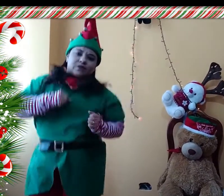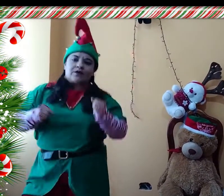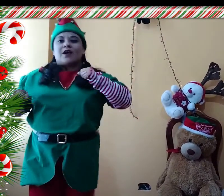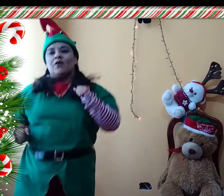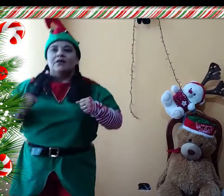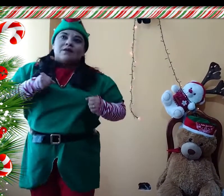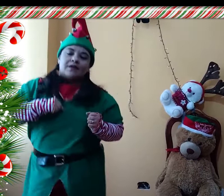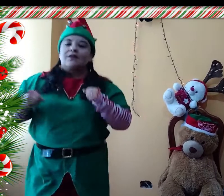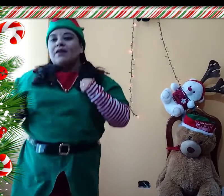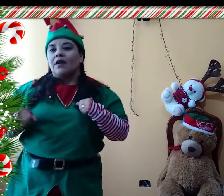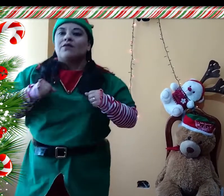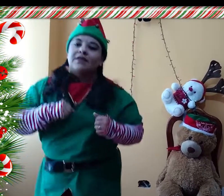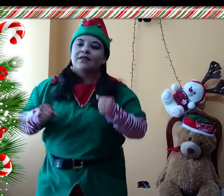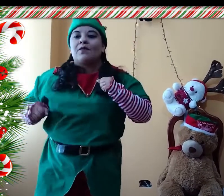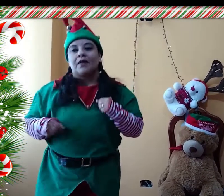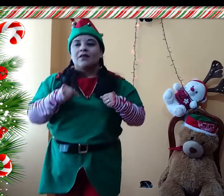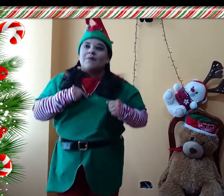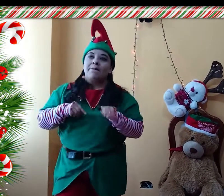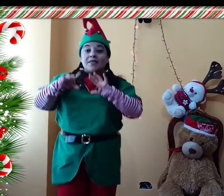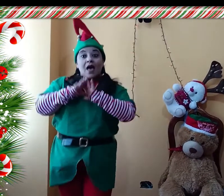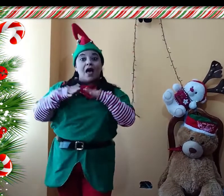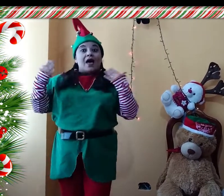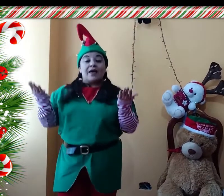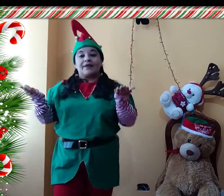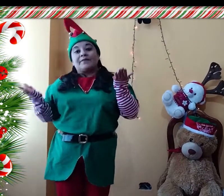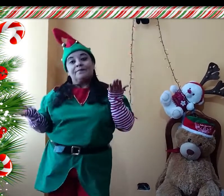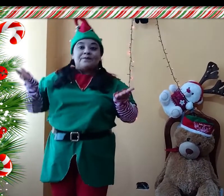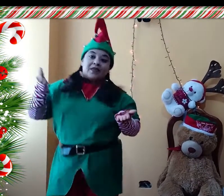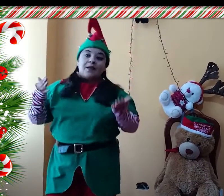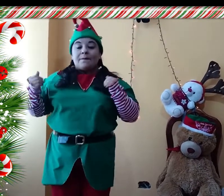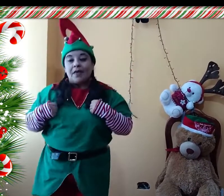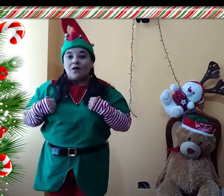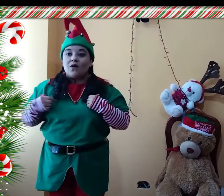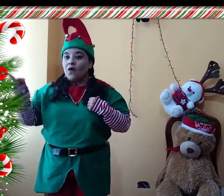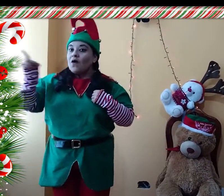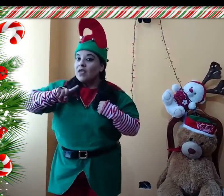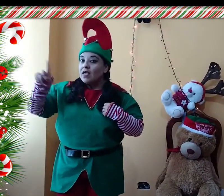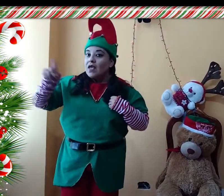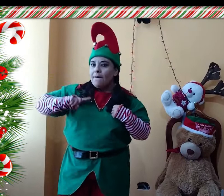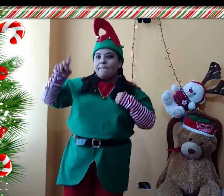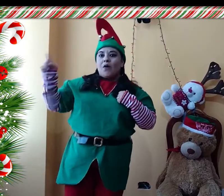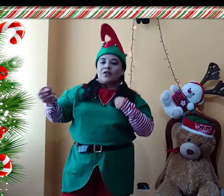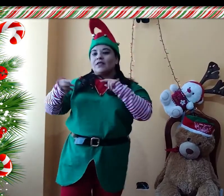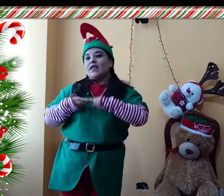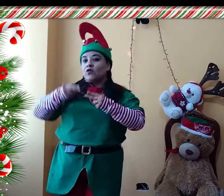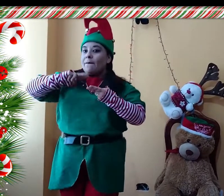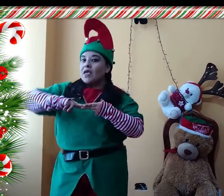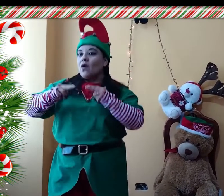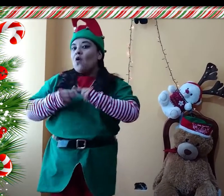Preparados, corre y busca a alguien cercano, que esta fiesta va a empezar. No importa si es tu amigo